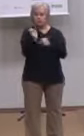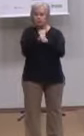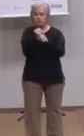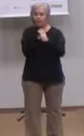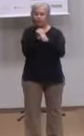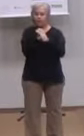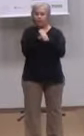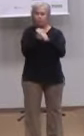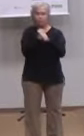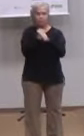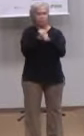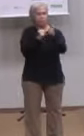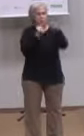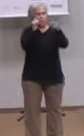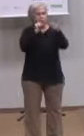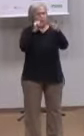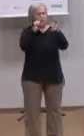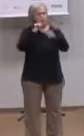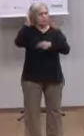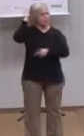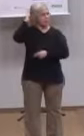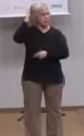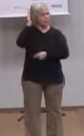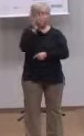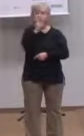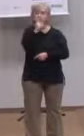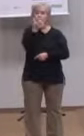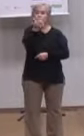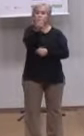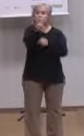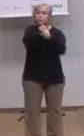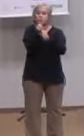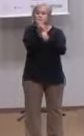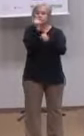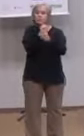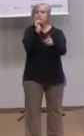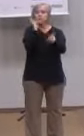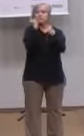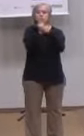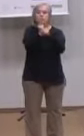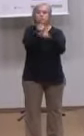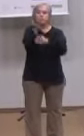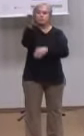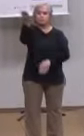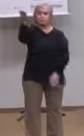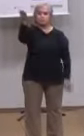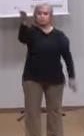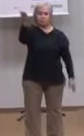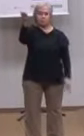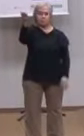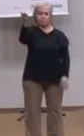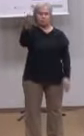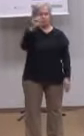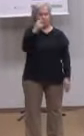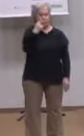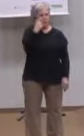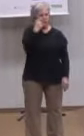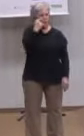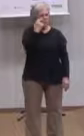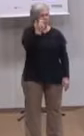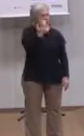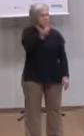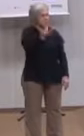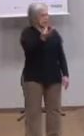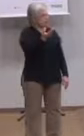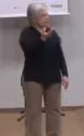aquele relato daquela semana do Pará, 6 anos para um diagnóstico ser fechado. Isso é vergonhoso, doutor?